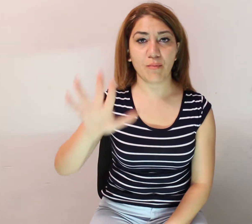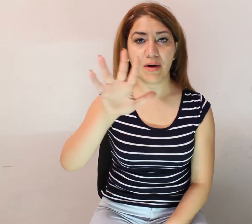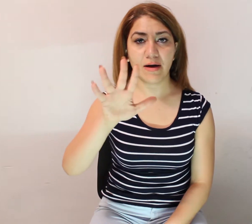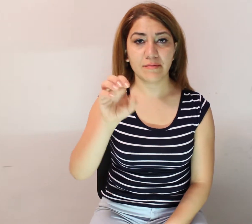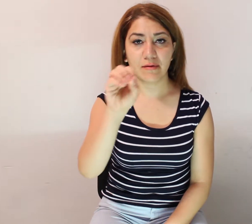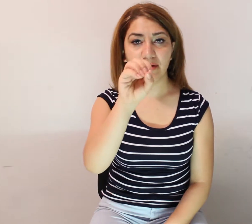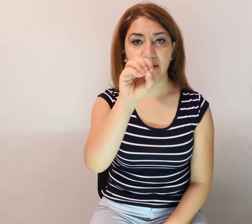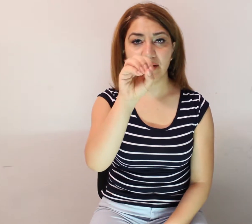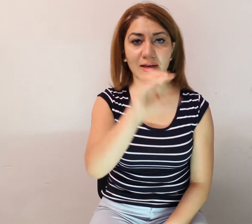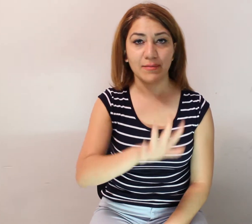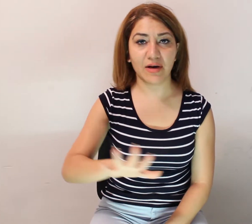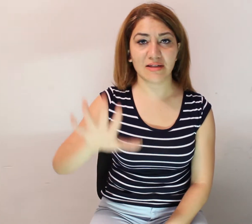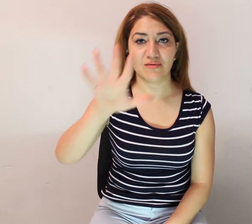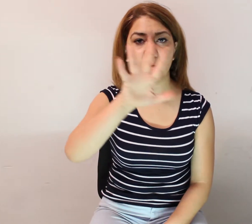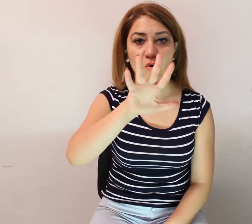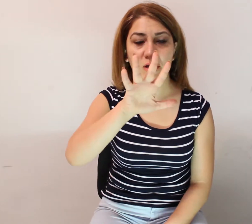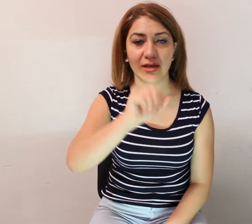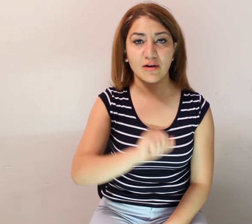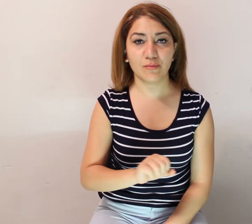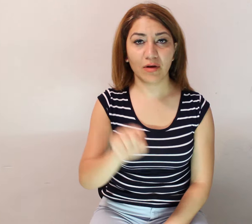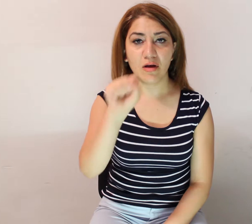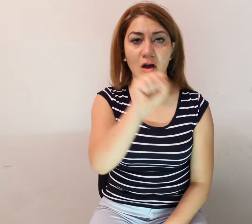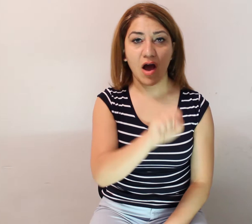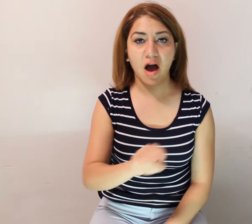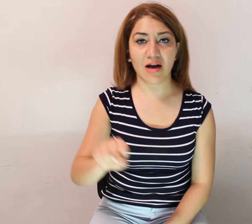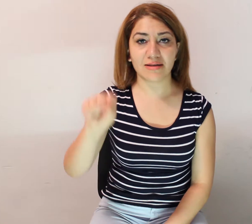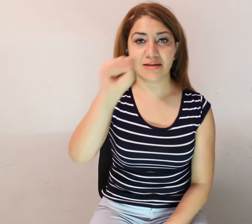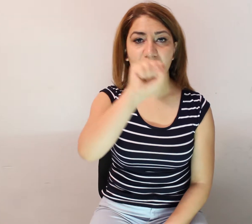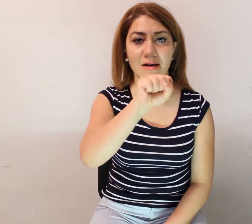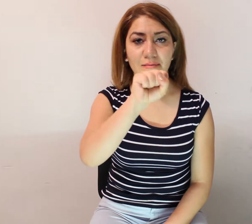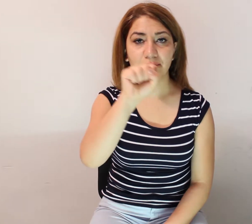Եվրոպա, ԵՆ բացվում է ուղղակիանում, Ասիա,